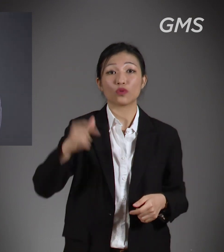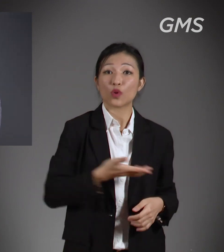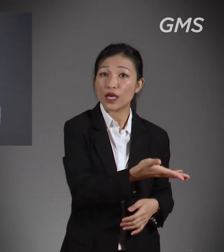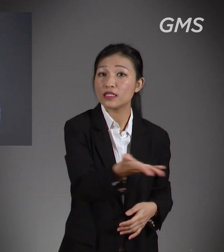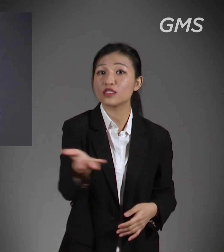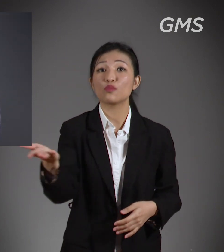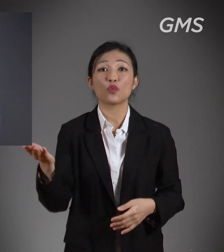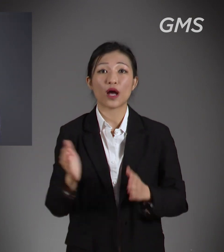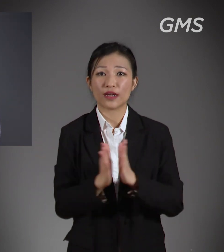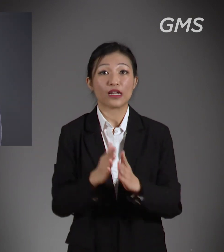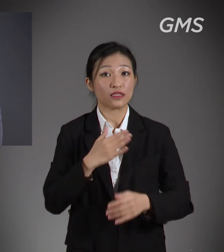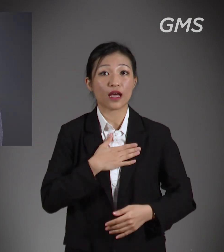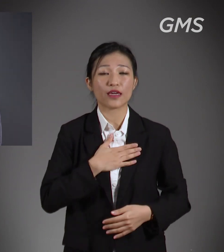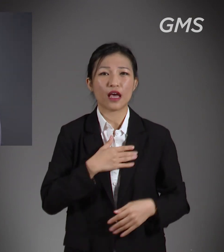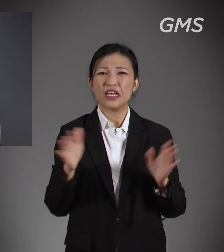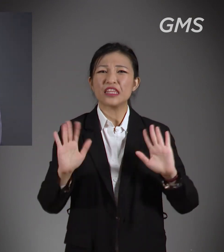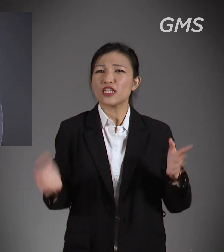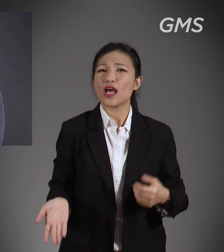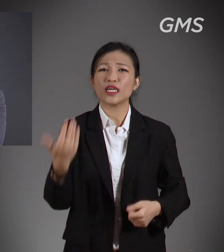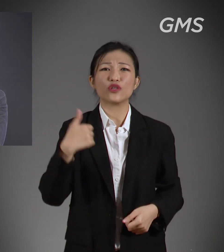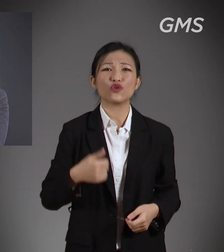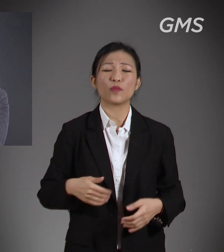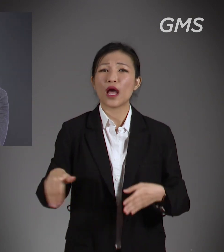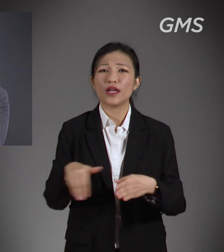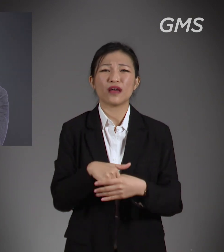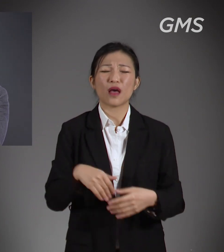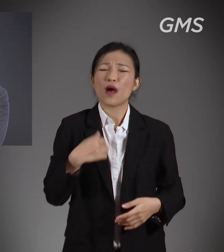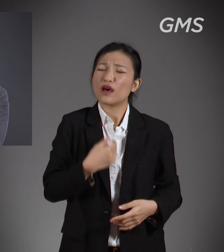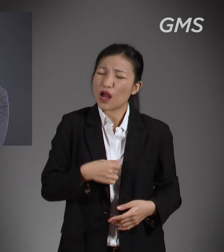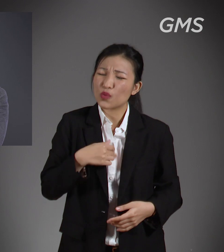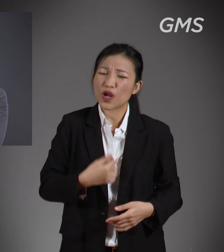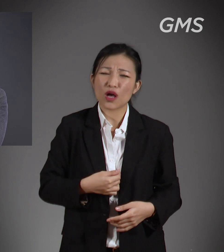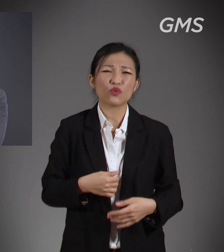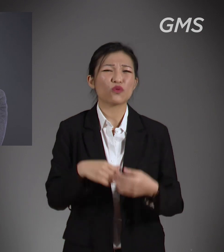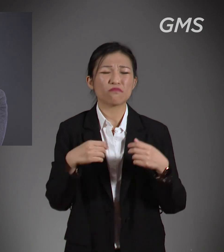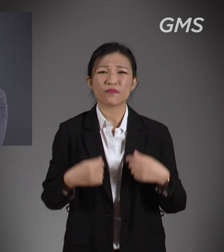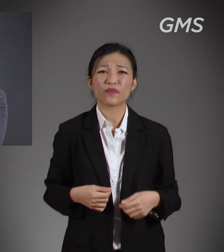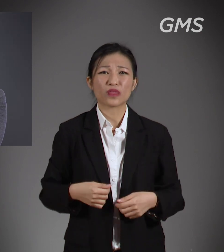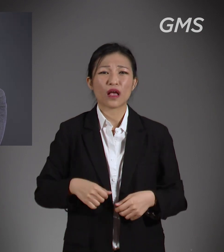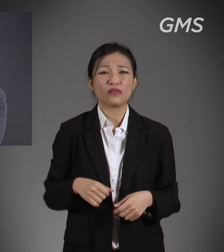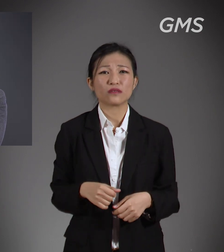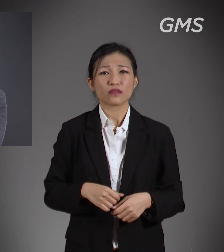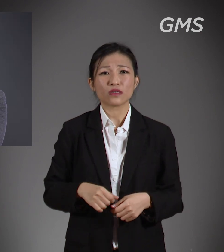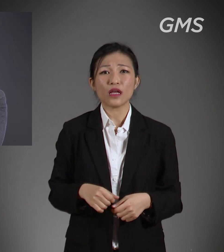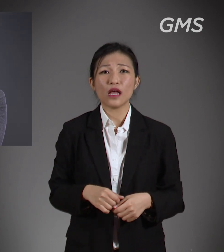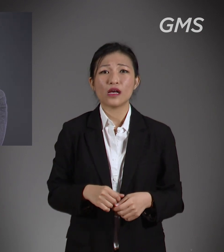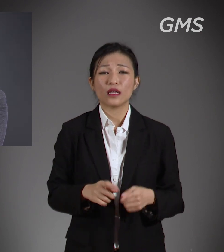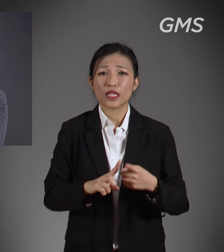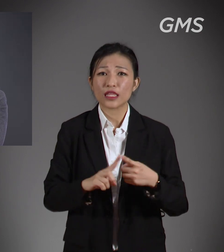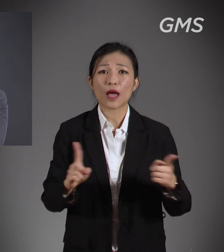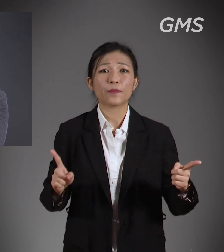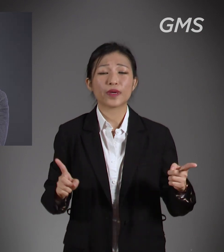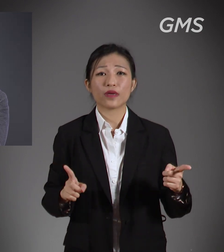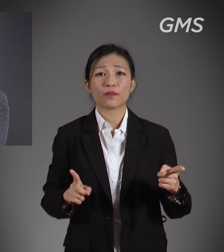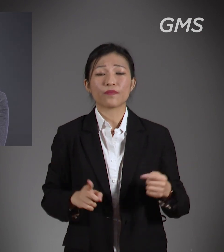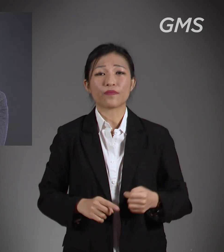hidup di dalam keraguan-raguan, ketidakpastian. Tetapi oleh karena perjanjian itu